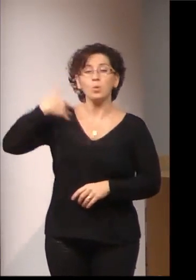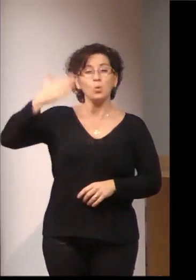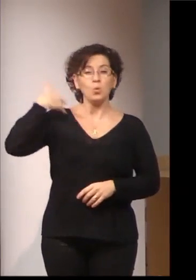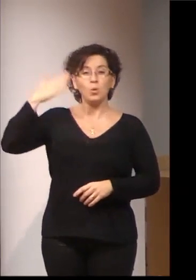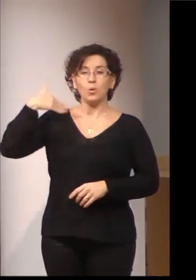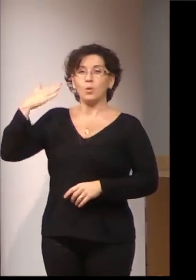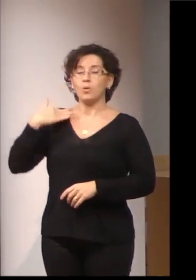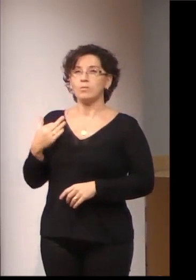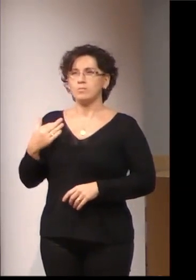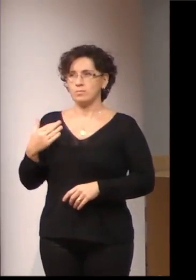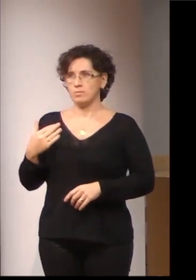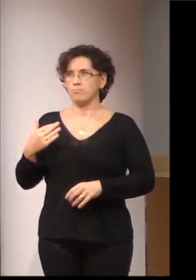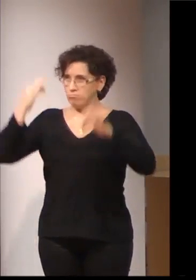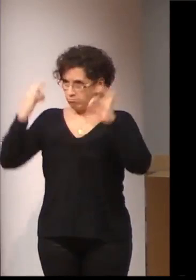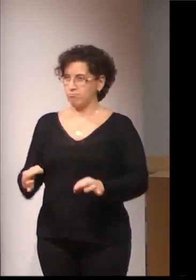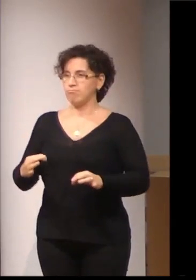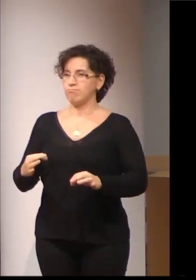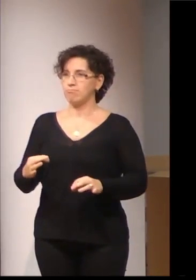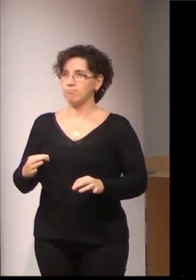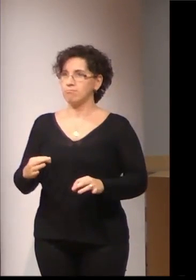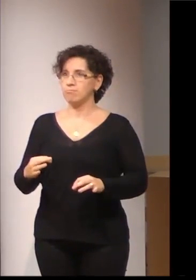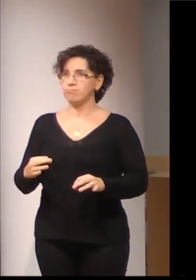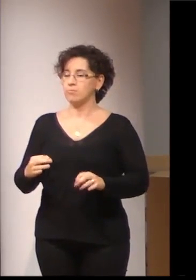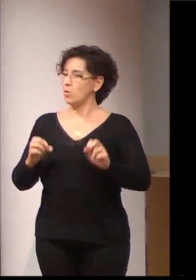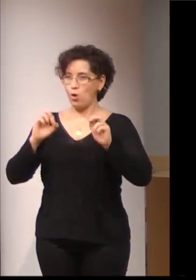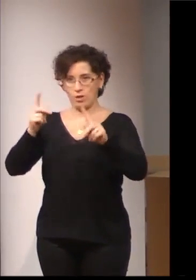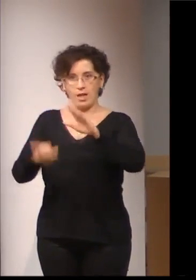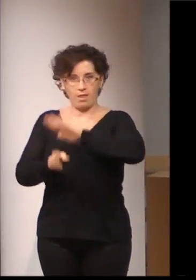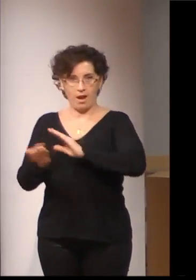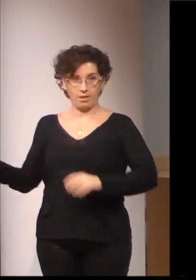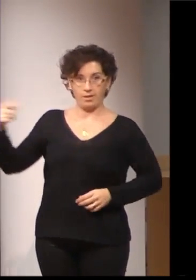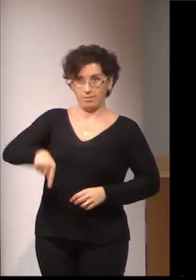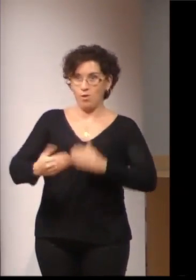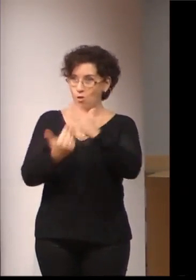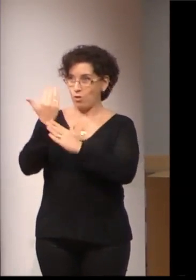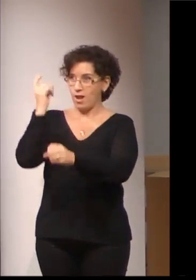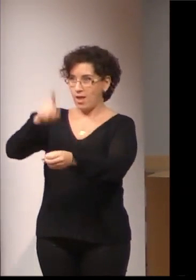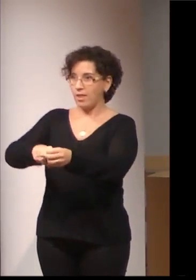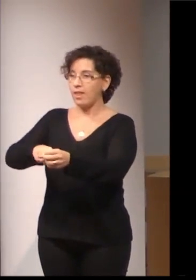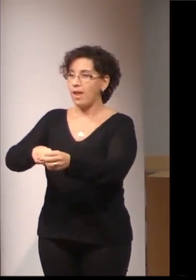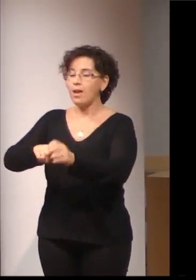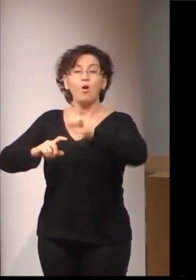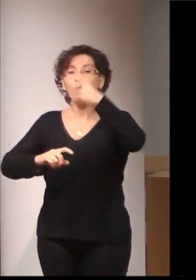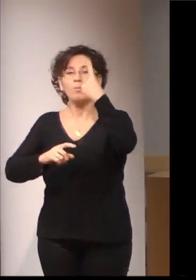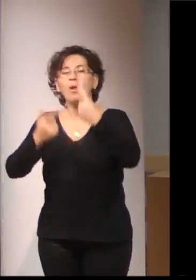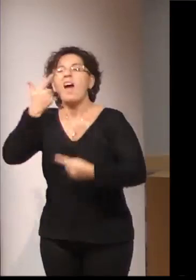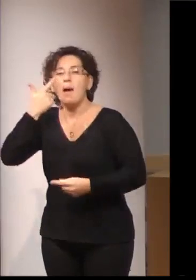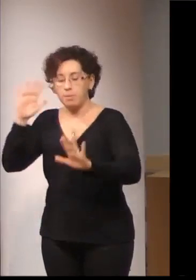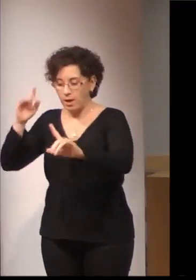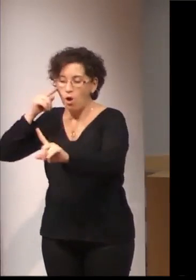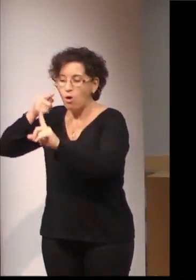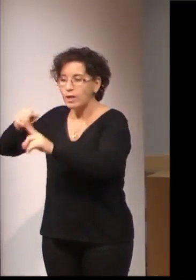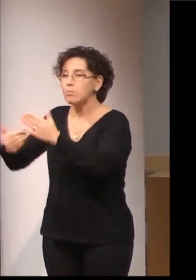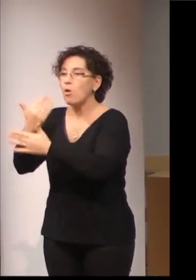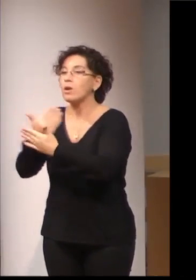ya a venir a esta jornada de intercambio, pues lo primero que hicimos fue mirar los objetivos, a ver de qué manera